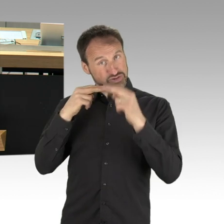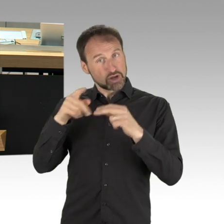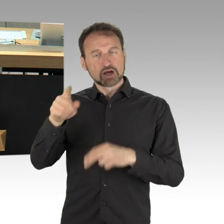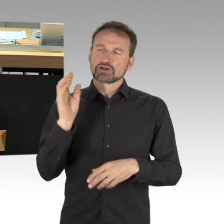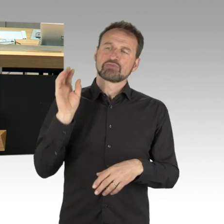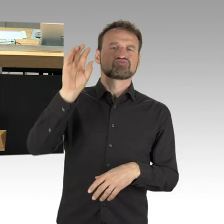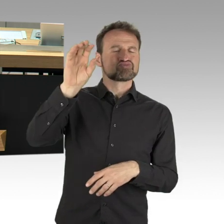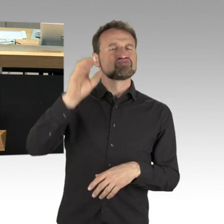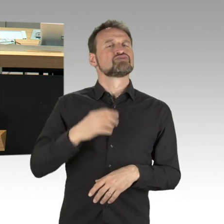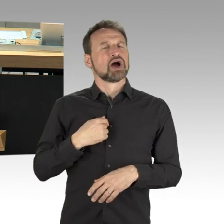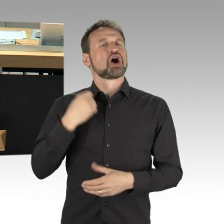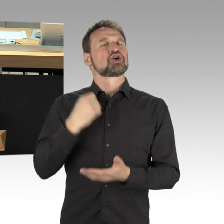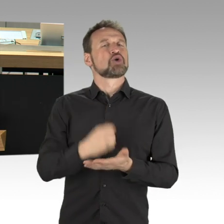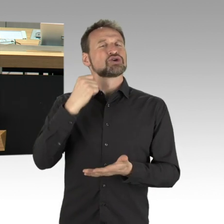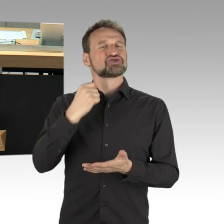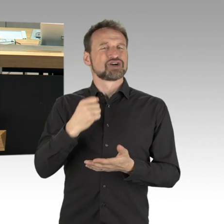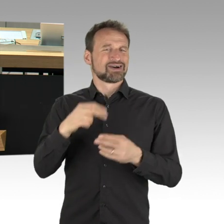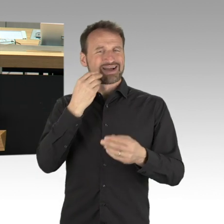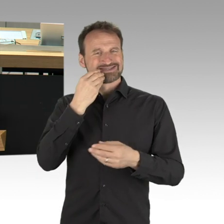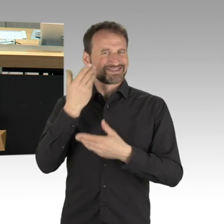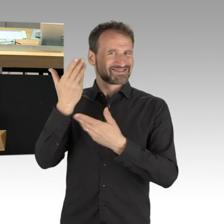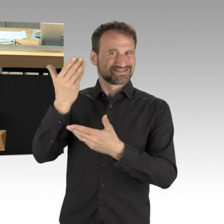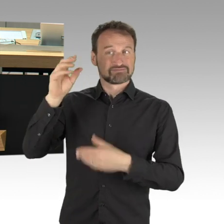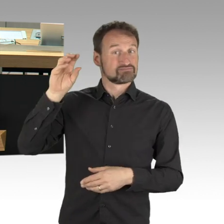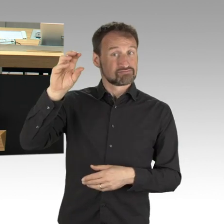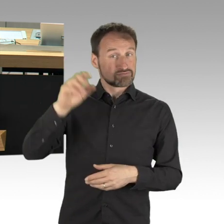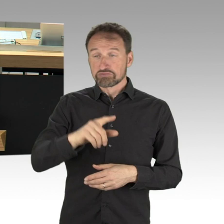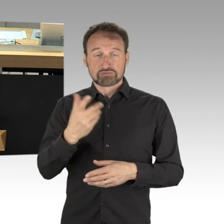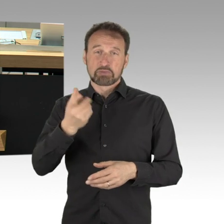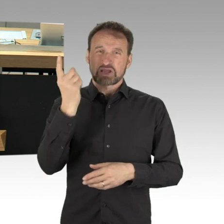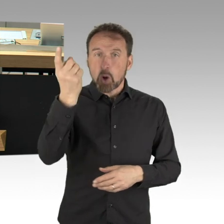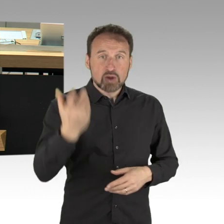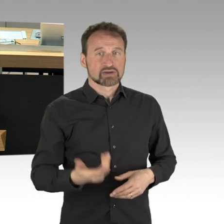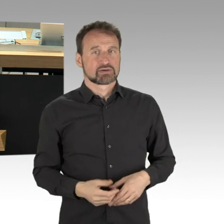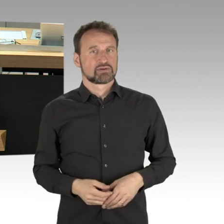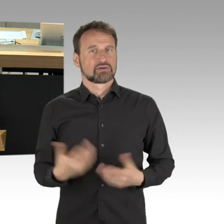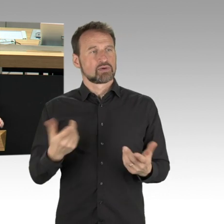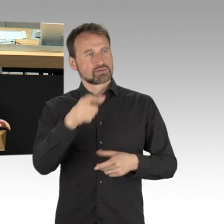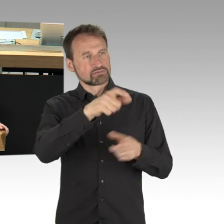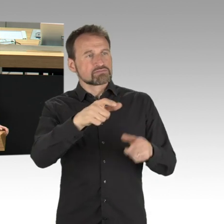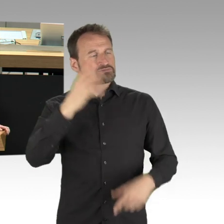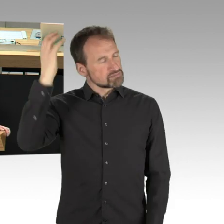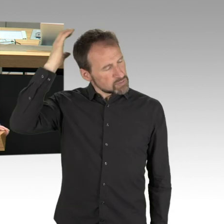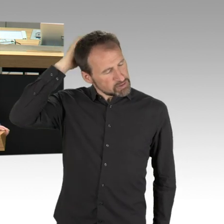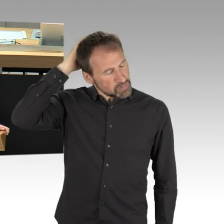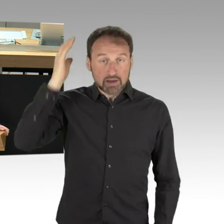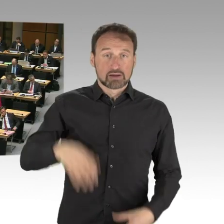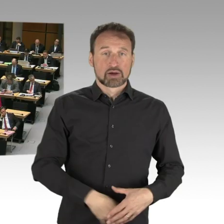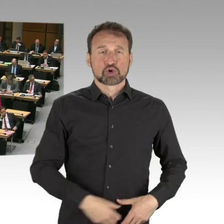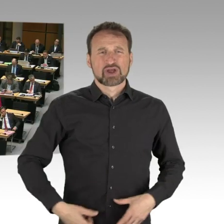Kippa tragen, mit einem Gürtel geschlagen werden. Dass in Unterkünften von